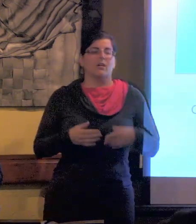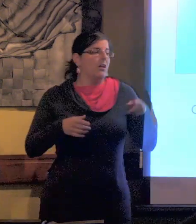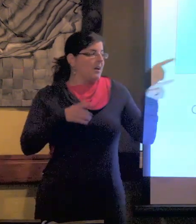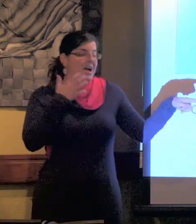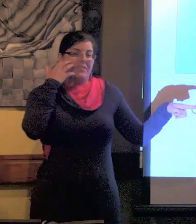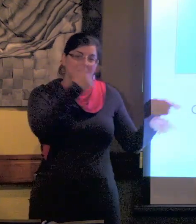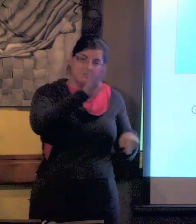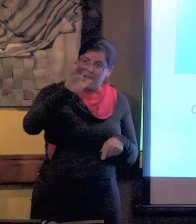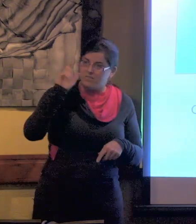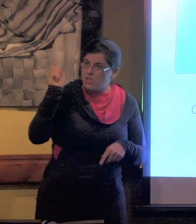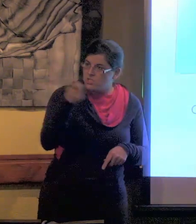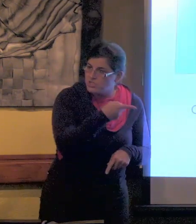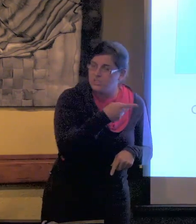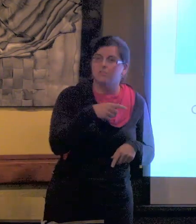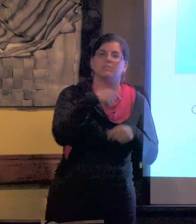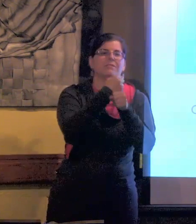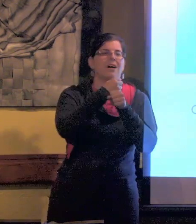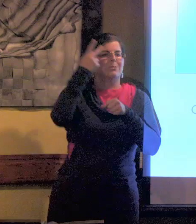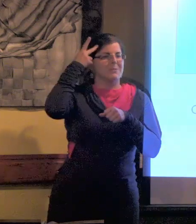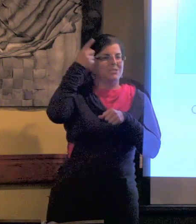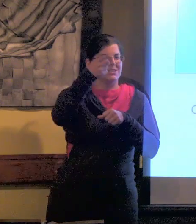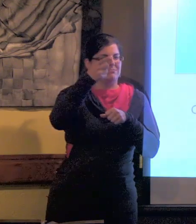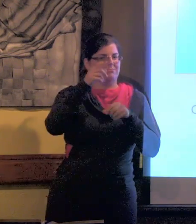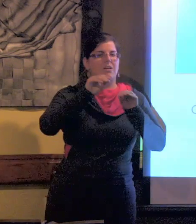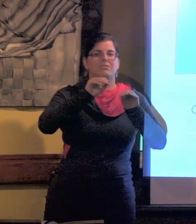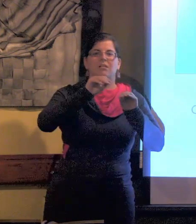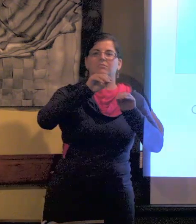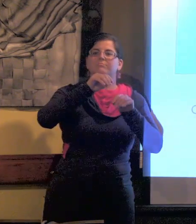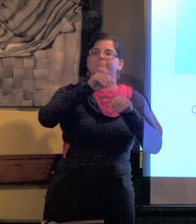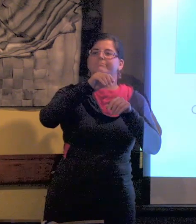j'ai fait ma maîtrise en études urbaines. Et Annick Boissonneau